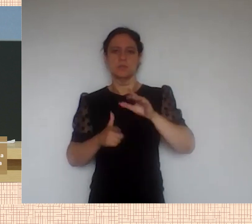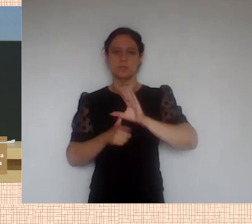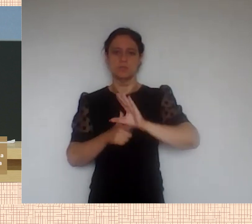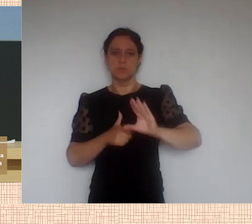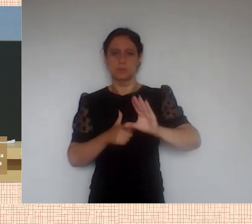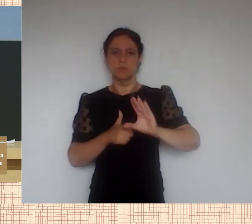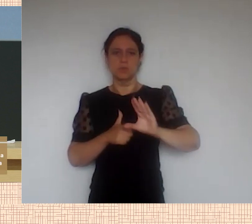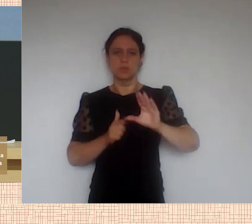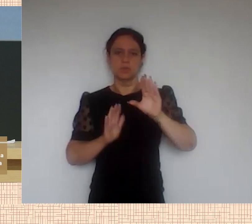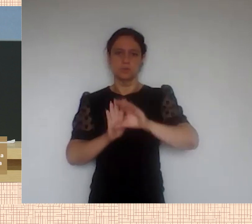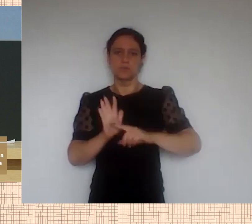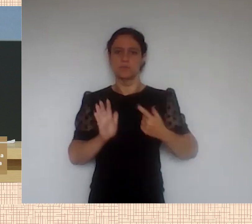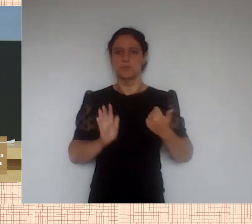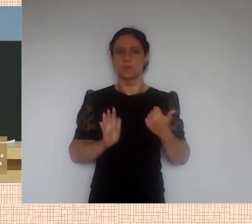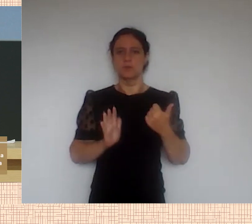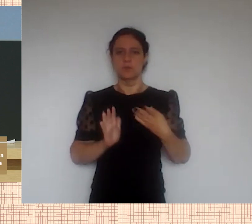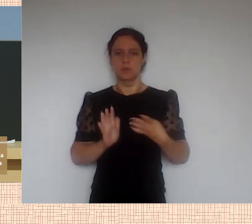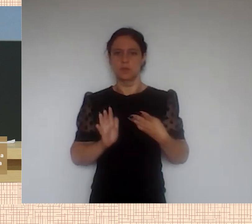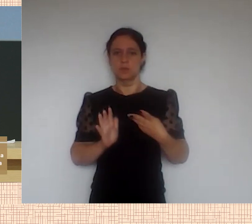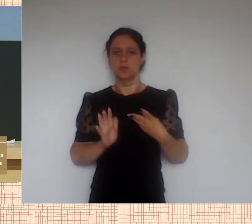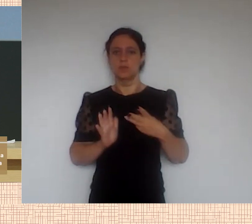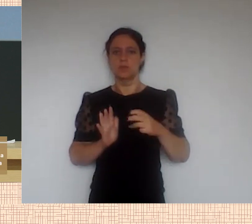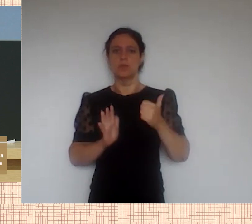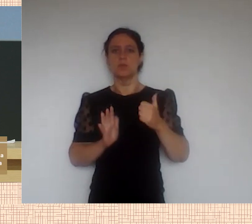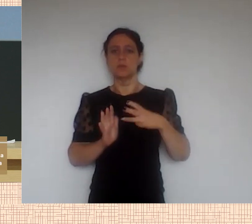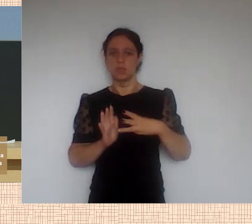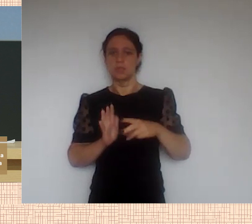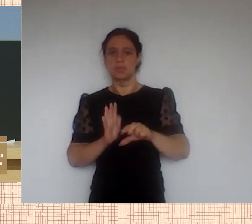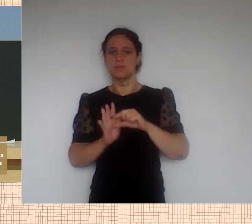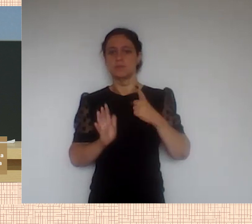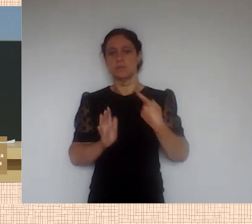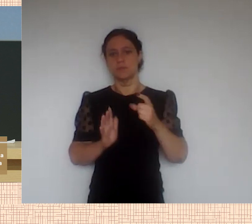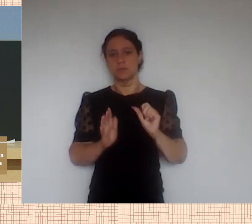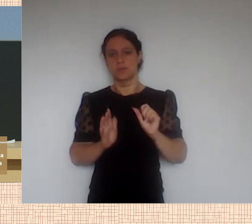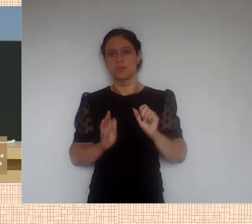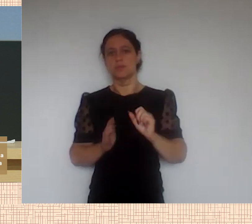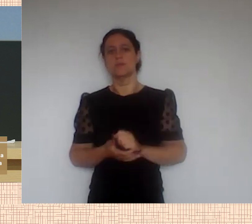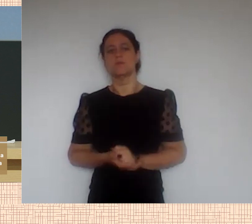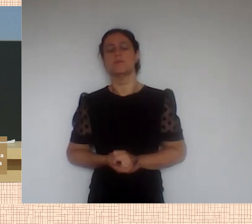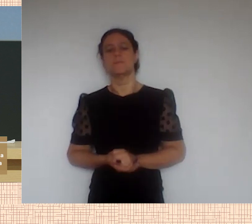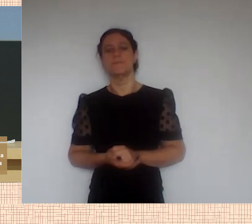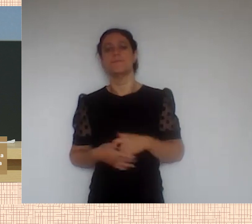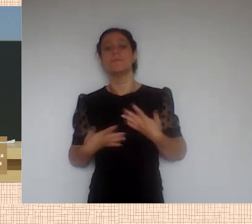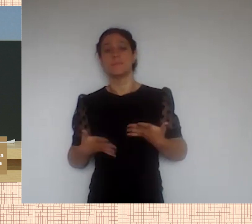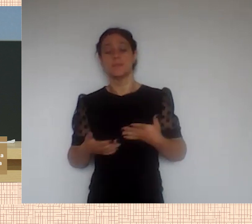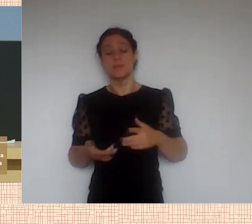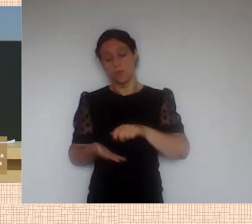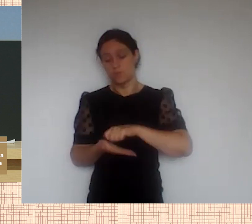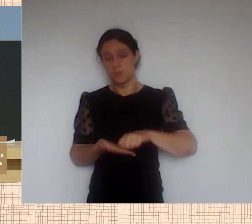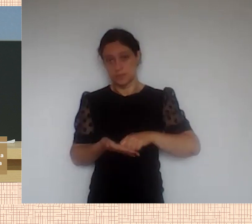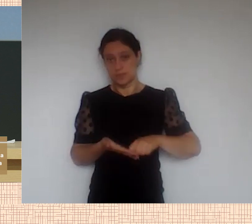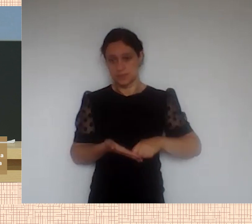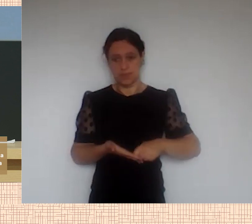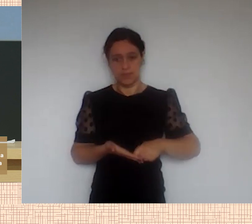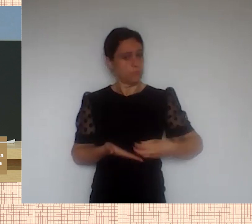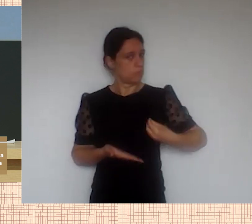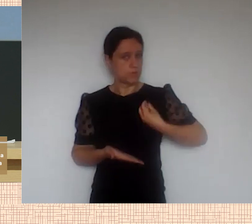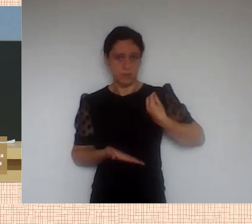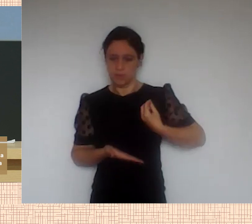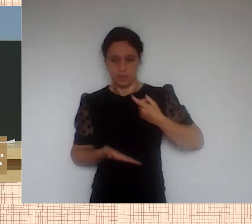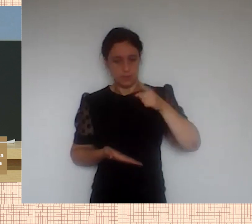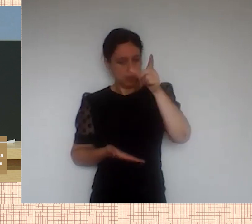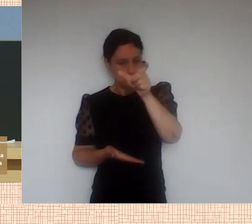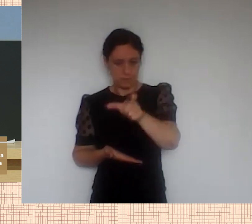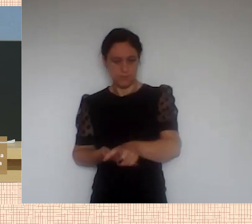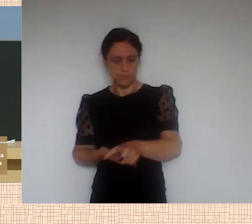coisas estando ausente, para que estando presente não venha a usar de rigor, segundo a autoridade